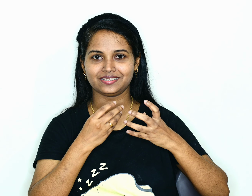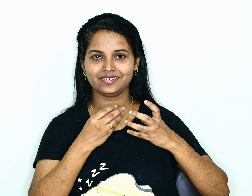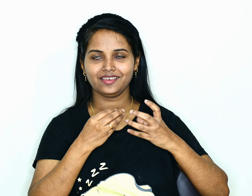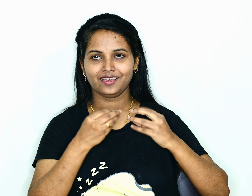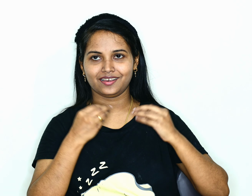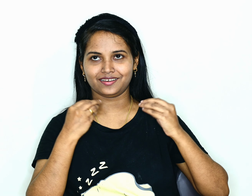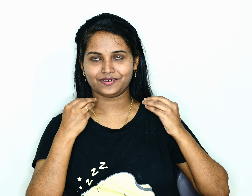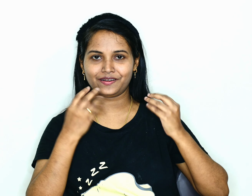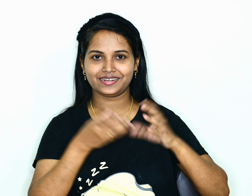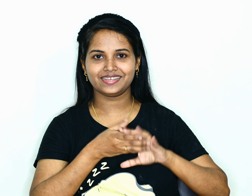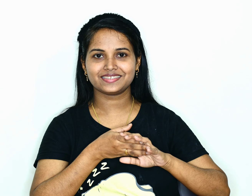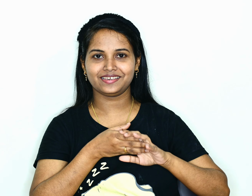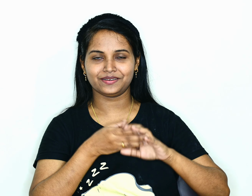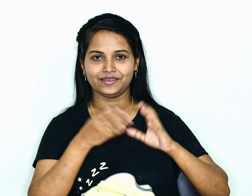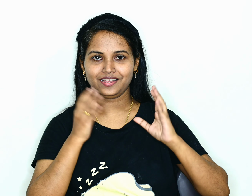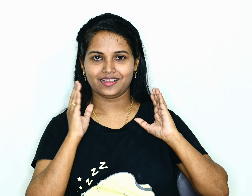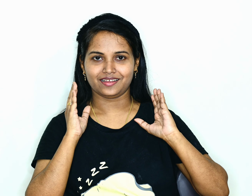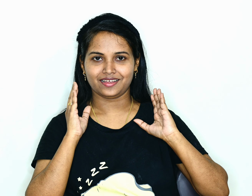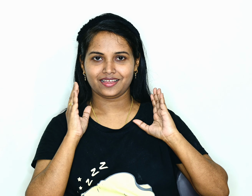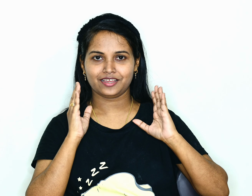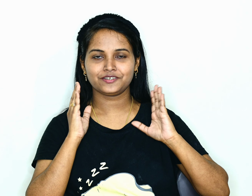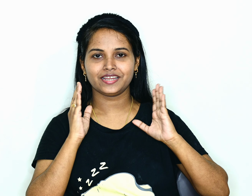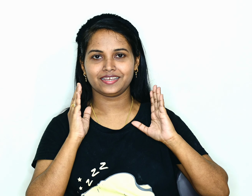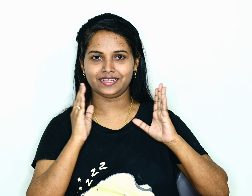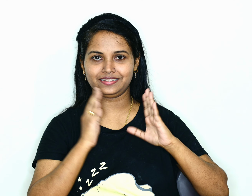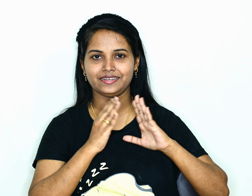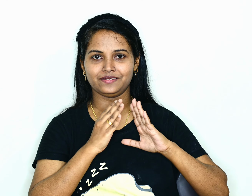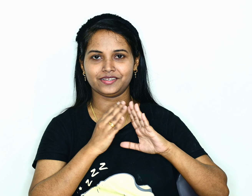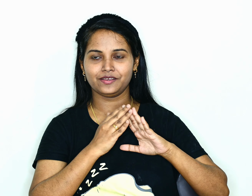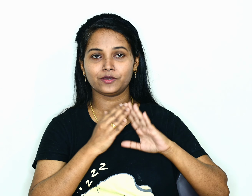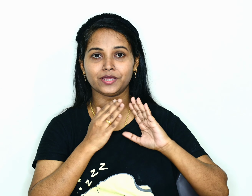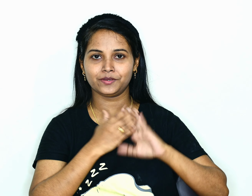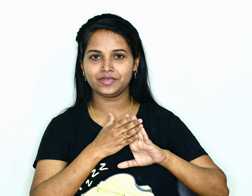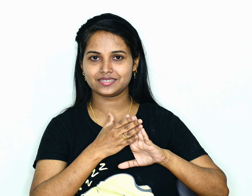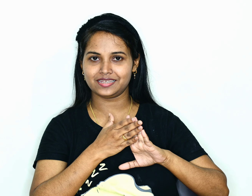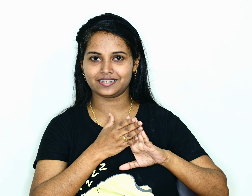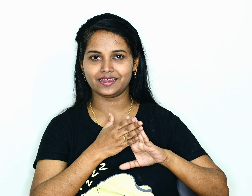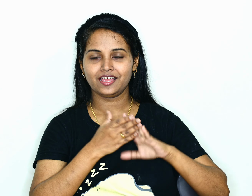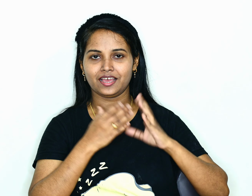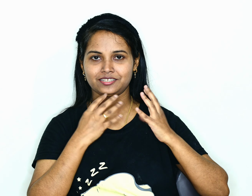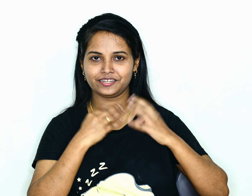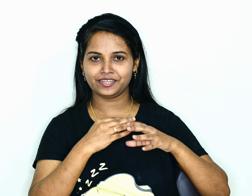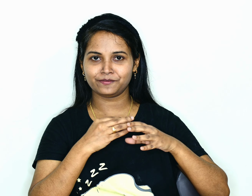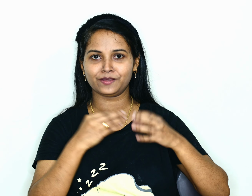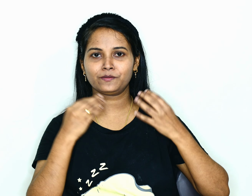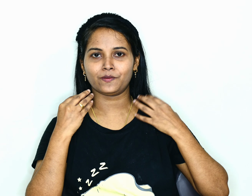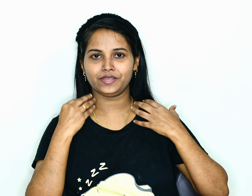थी गॉड ग्रेस कि आई शुड गेट अ हेल्दी डिलीवरी और बेबी भी ठीक रहे, अच्छी नींद मिले और बॉडी